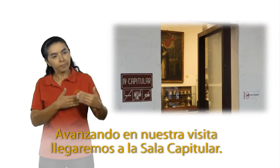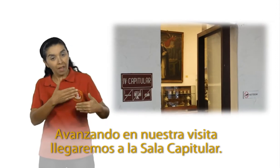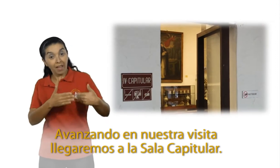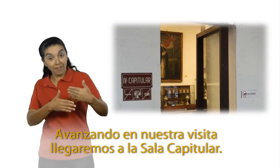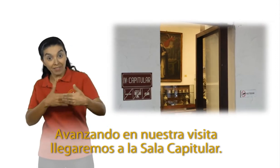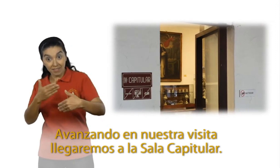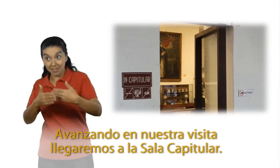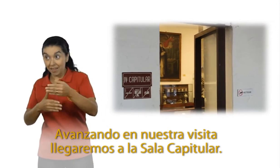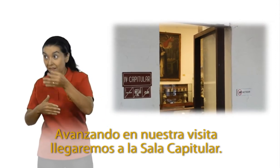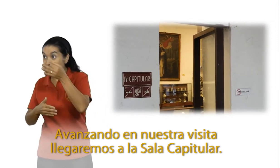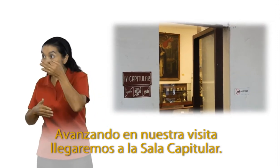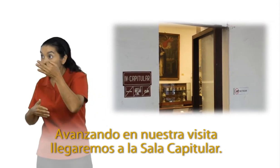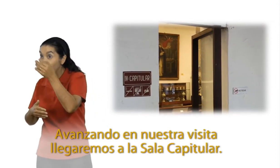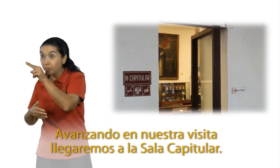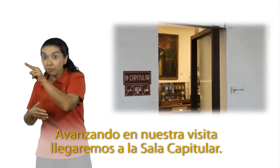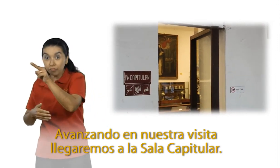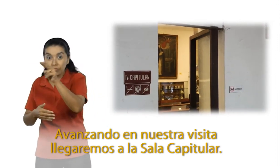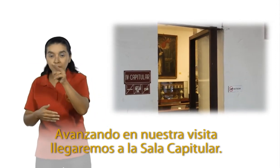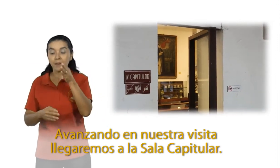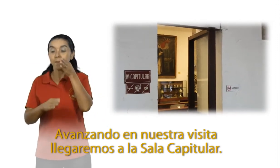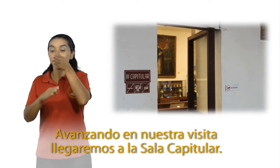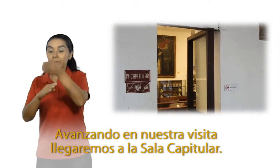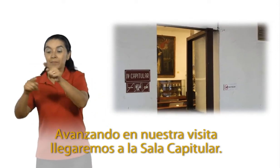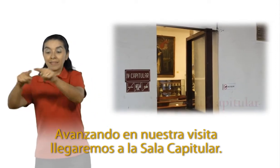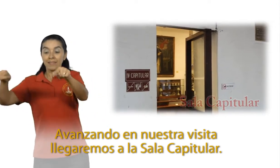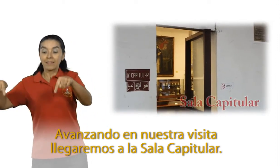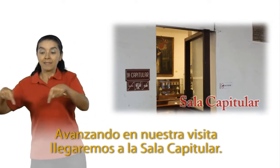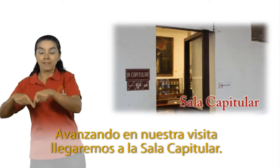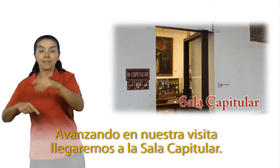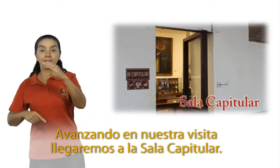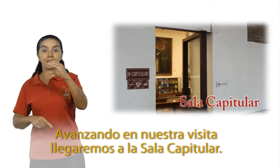Avanzando en nuestra visita, llegaremos a la Sala Capitular.